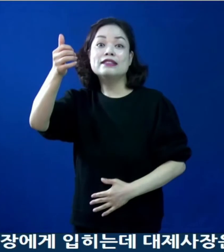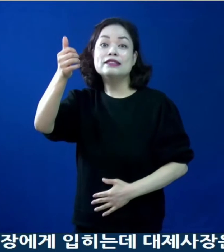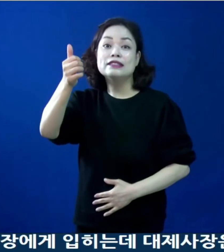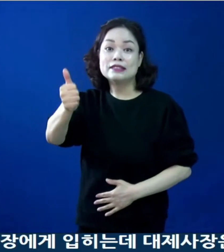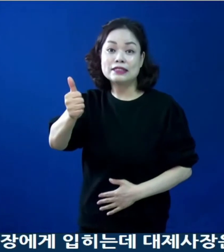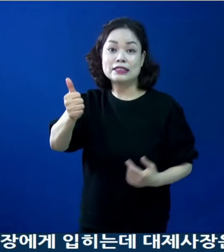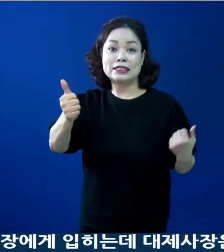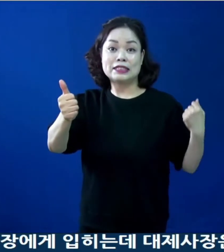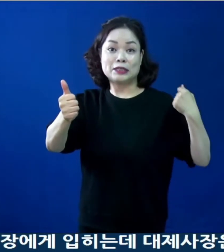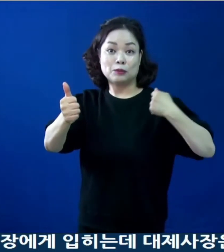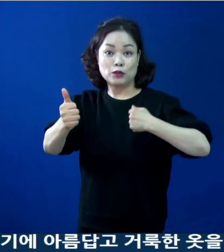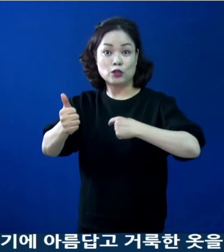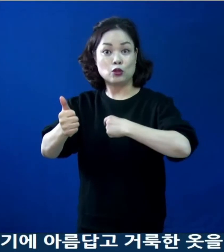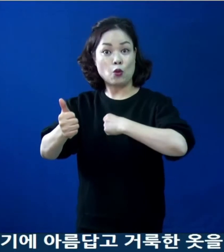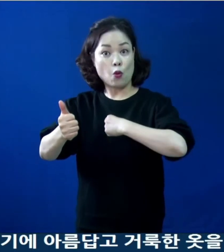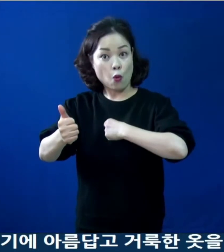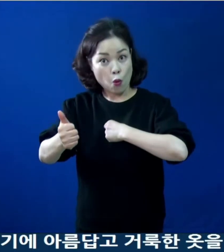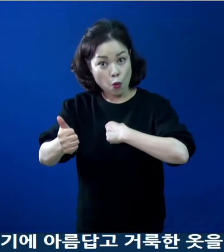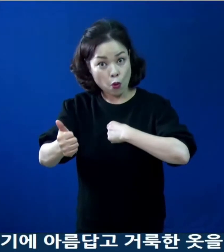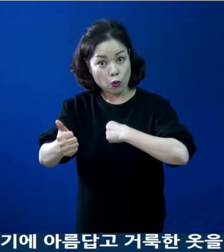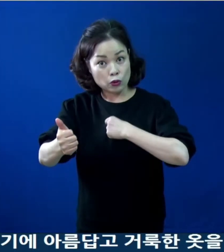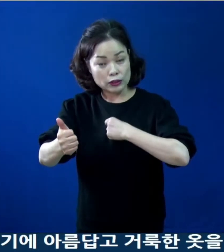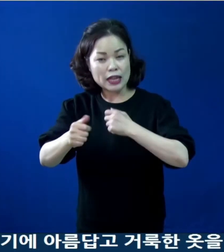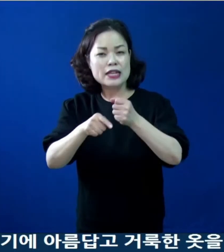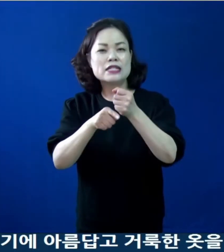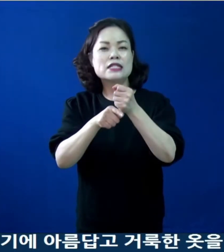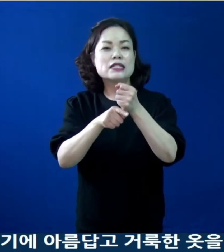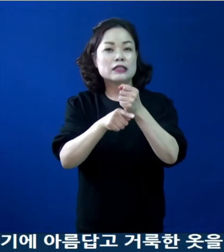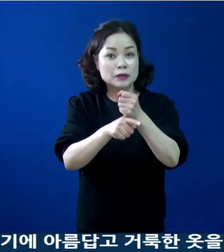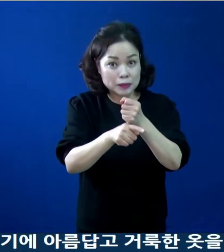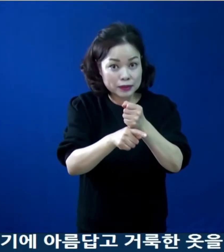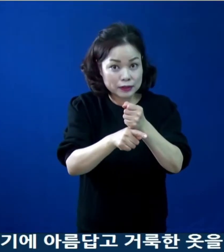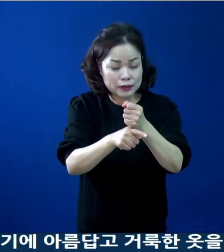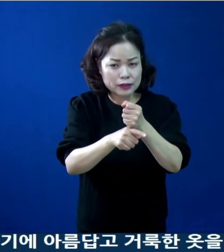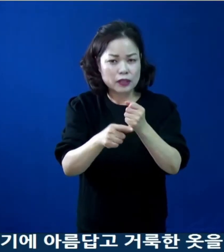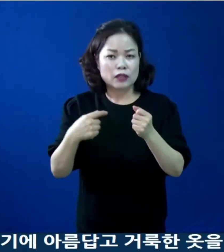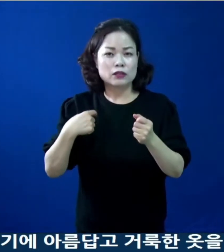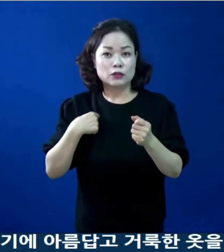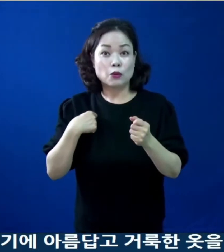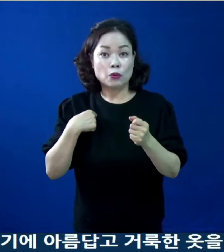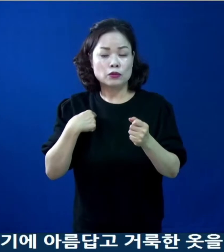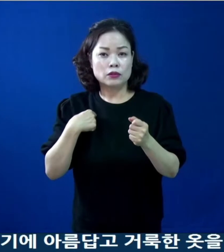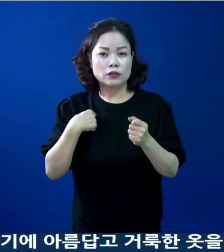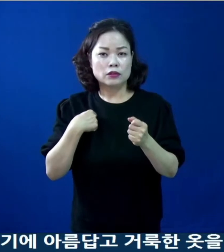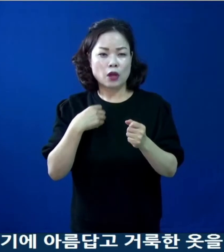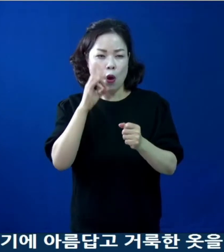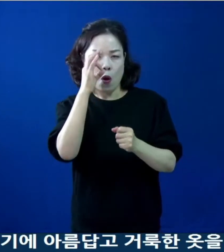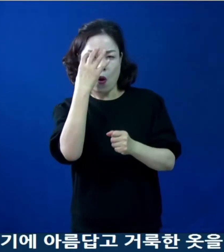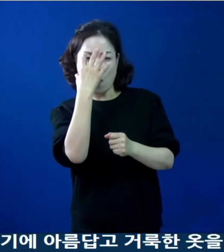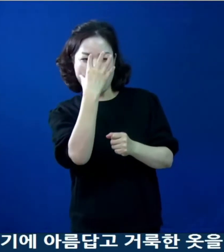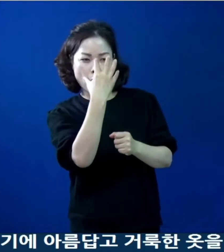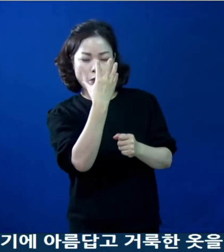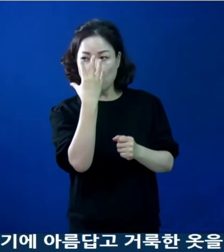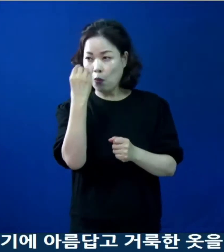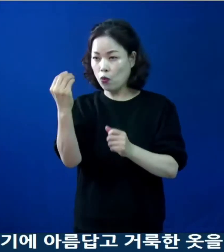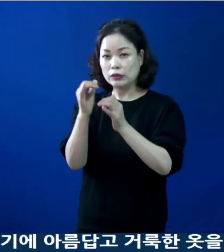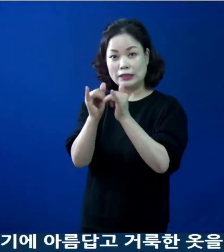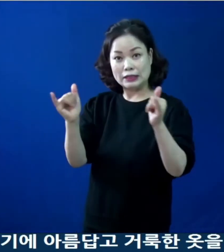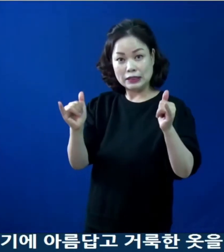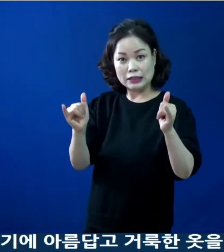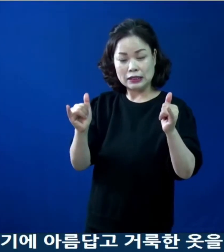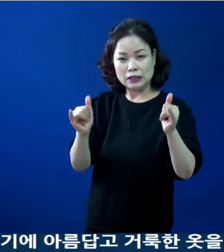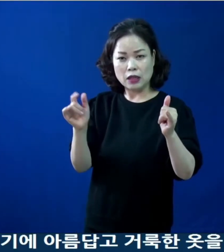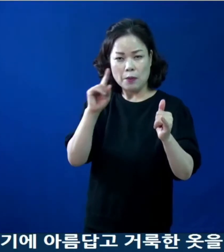대제사장이 입는 옷의 의미는 그 옷을 보는 이들에게